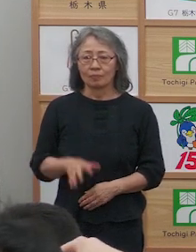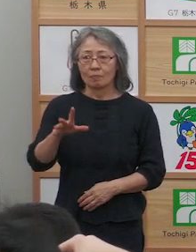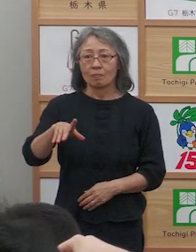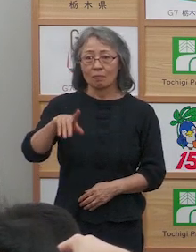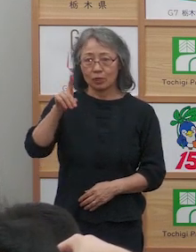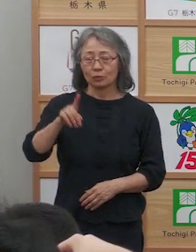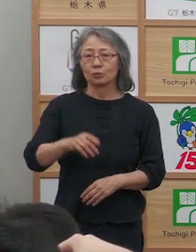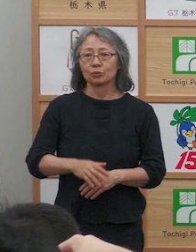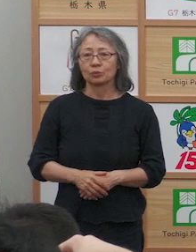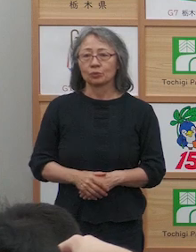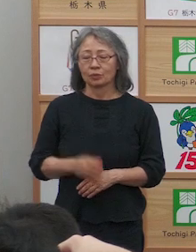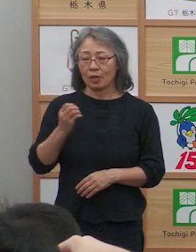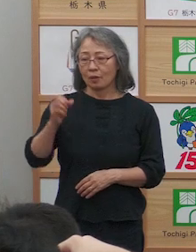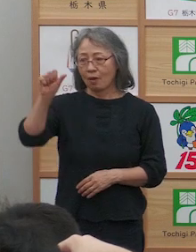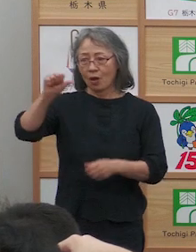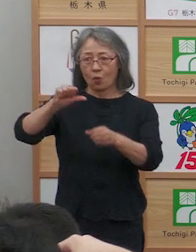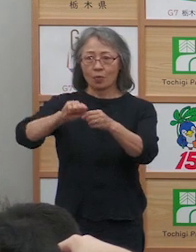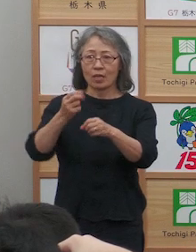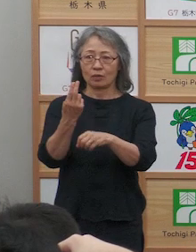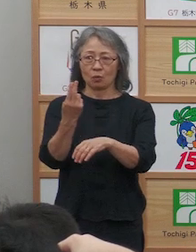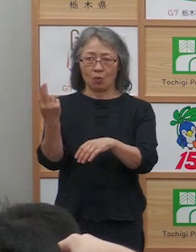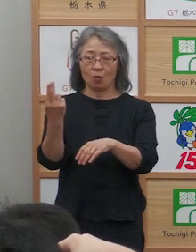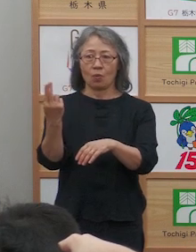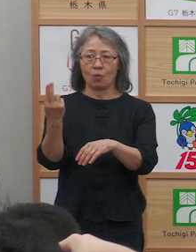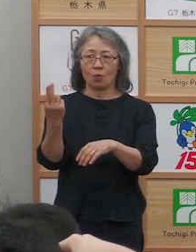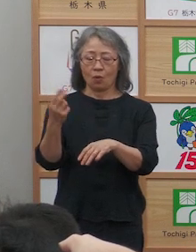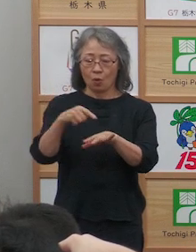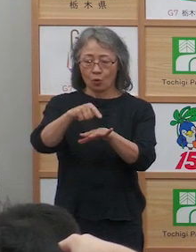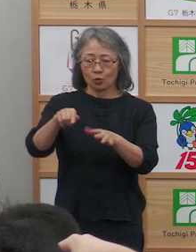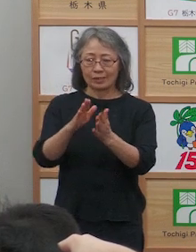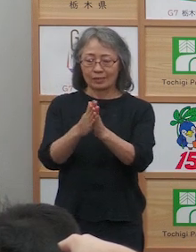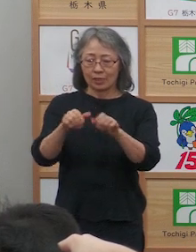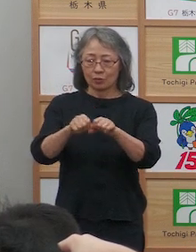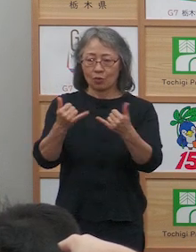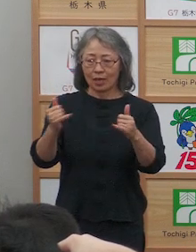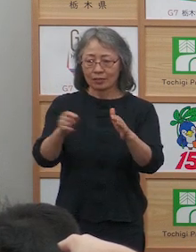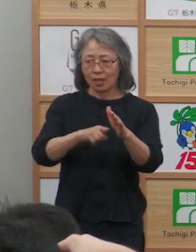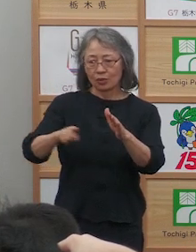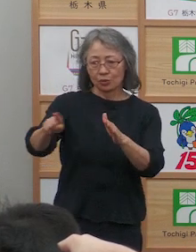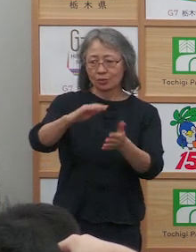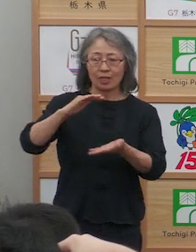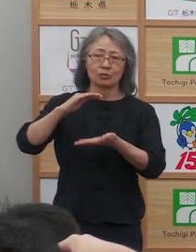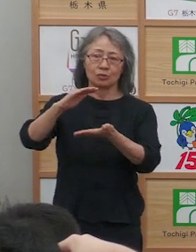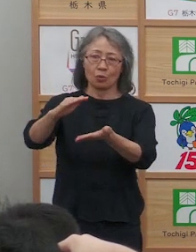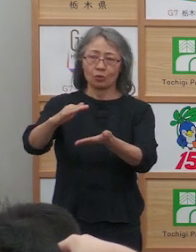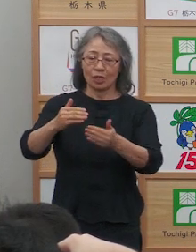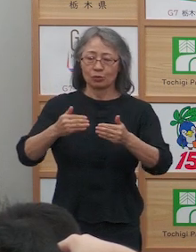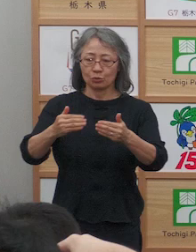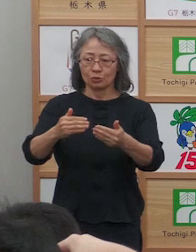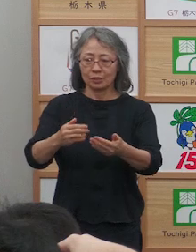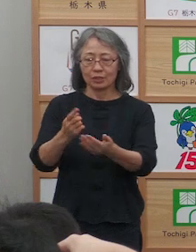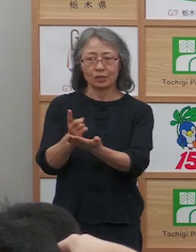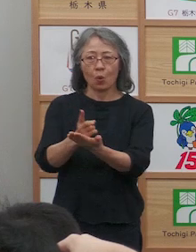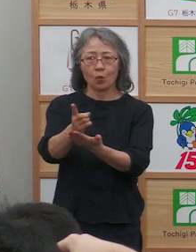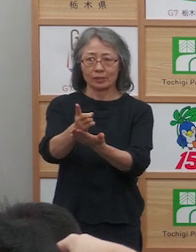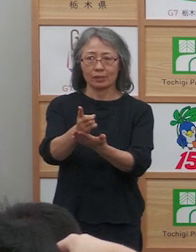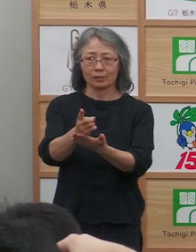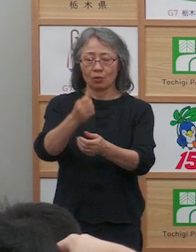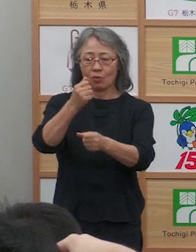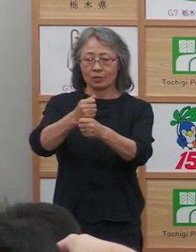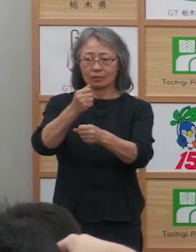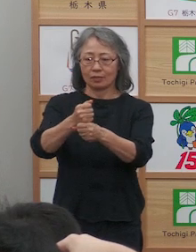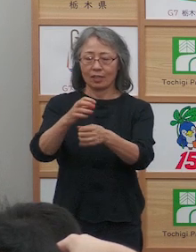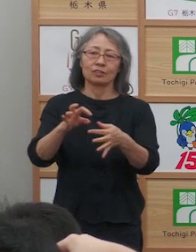ず令和5年度の栃木県障害者優先調達推進方針の策